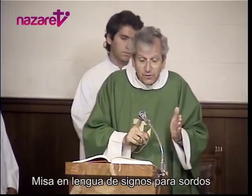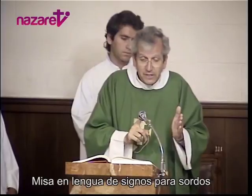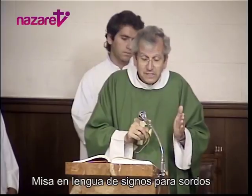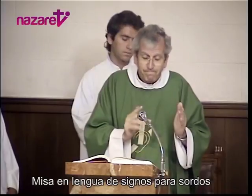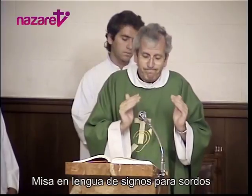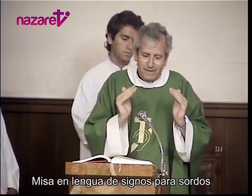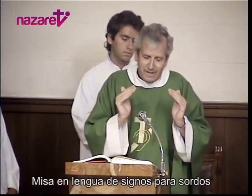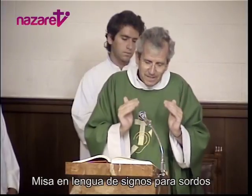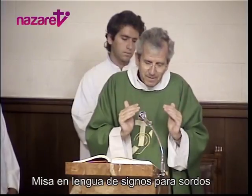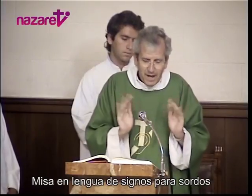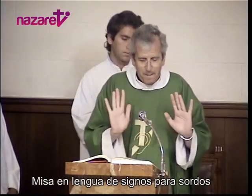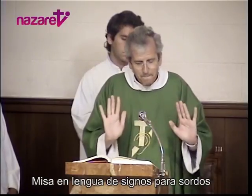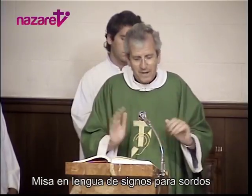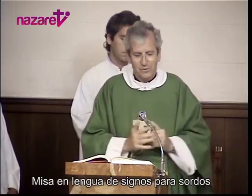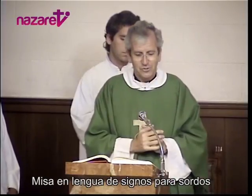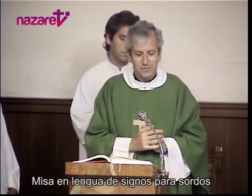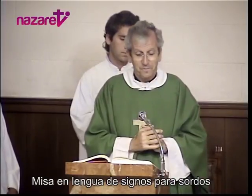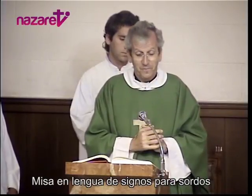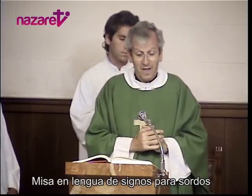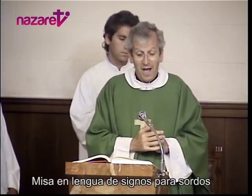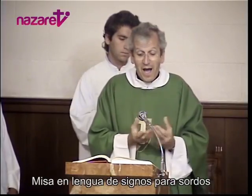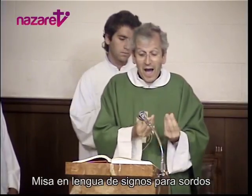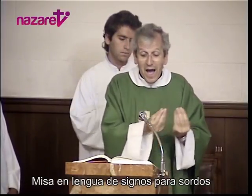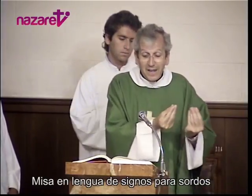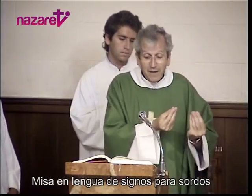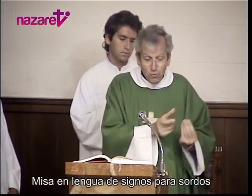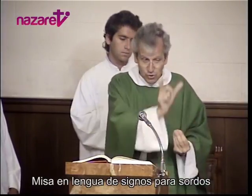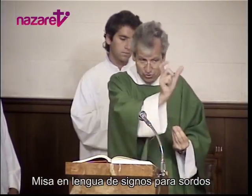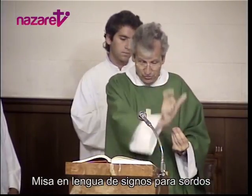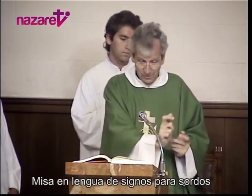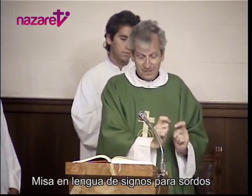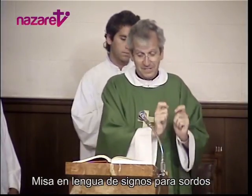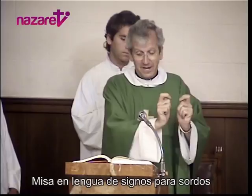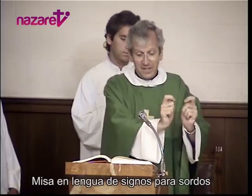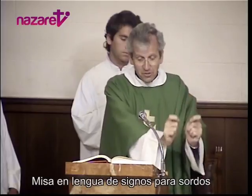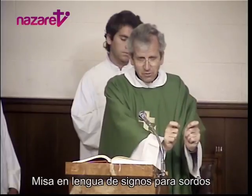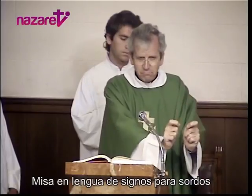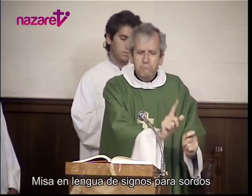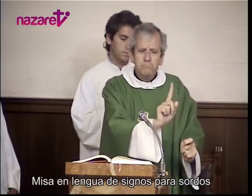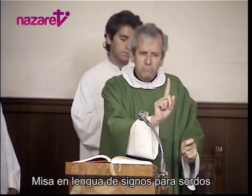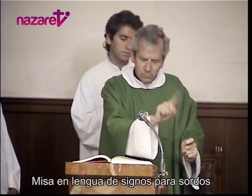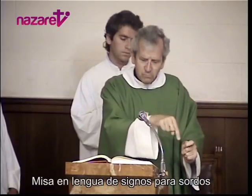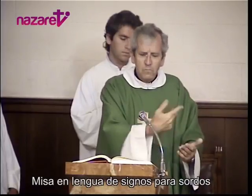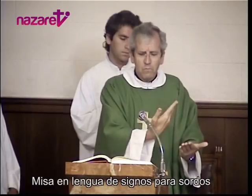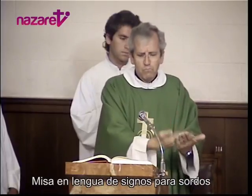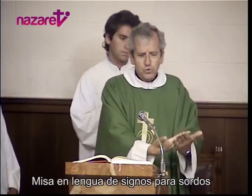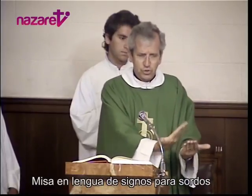azotes, recibirá menos. Al que mucho se le dio, mucho se